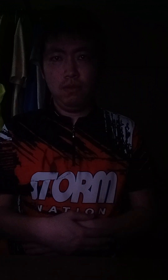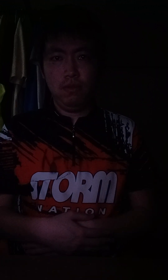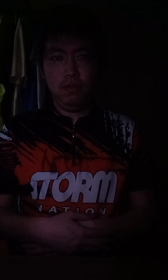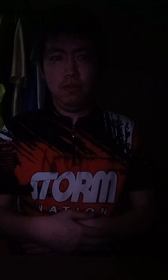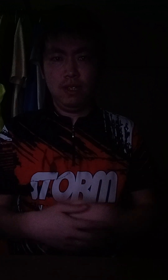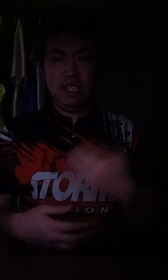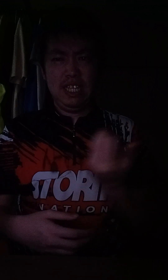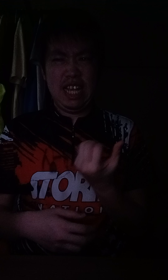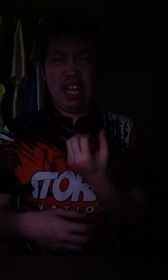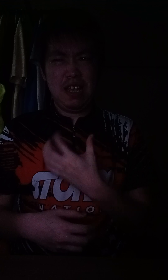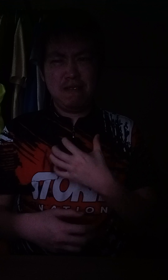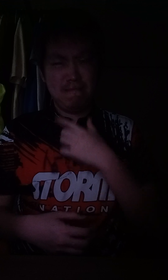착잡하죠.